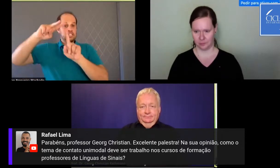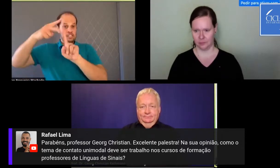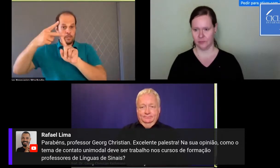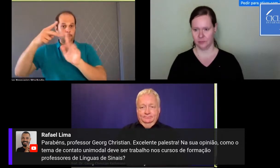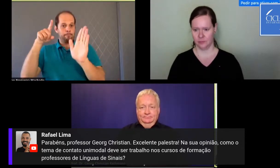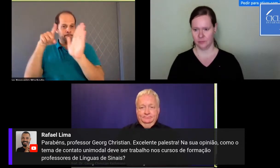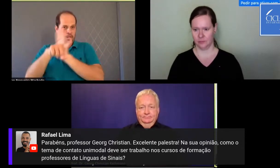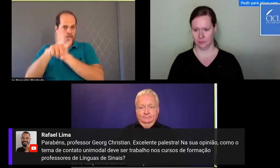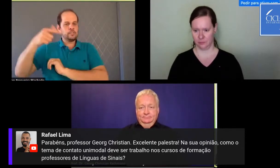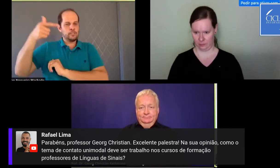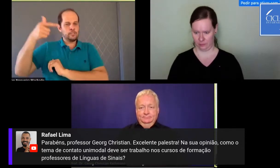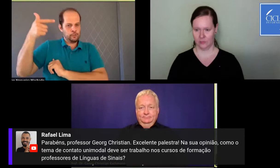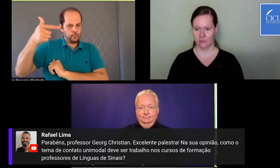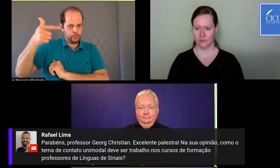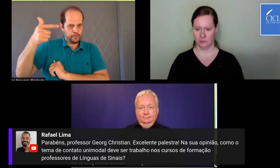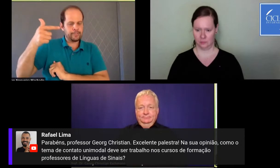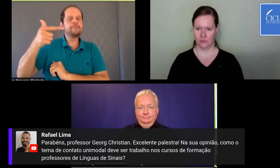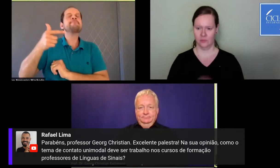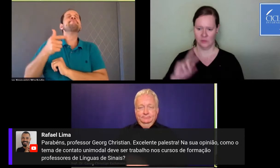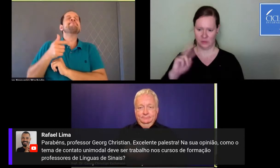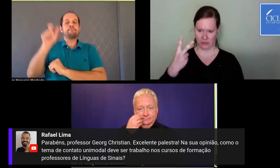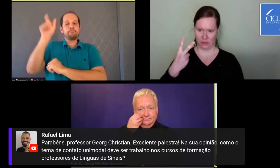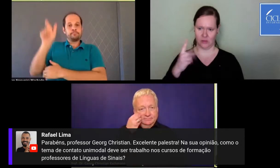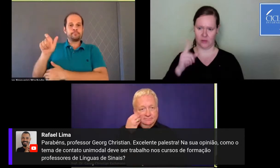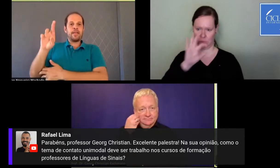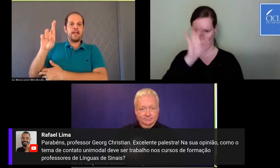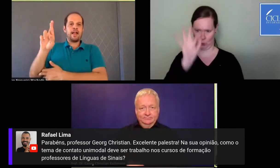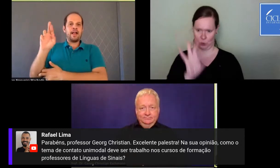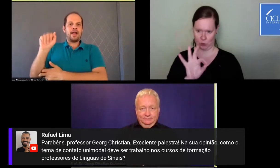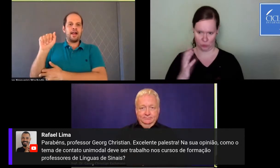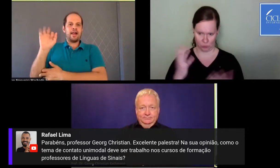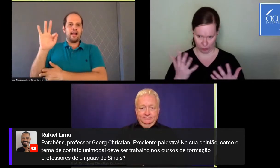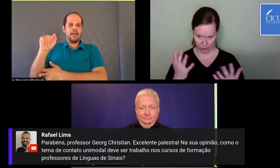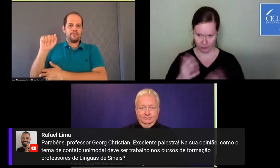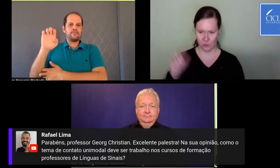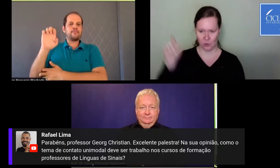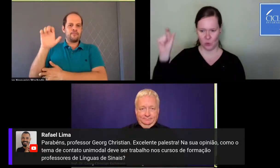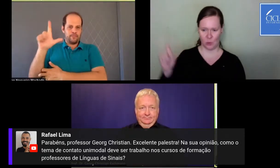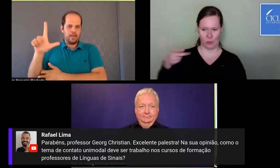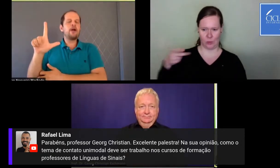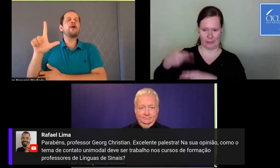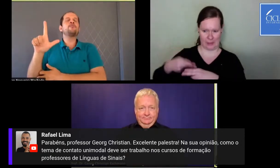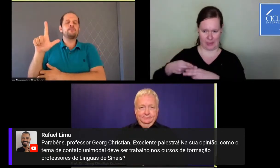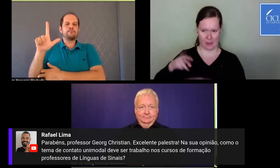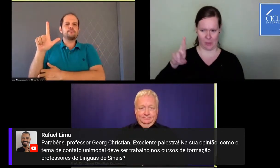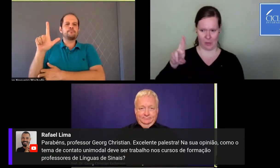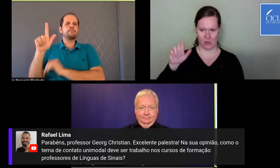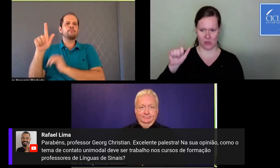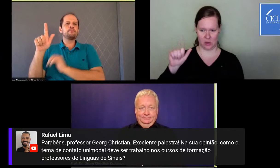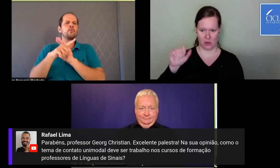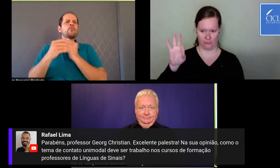A segunda pergunta que está aí exibida para vocês é do Rafael.